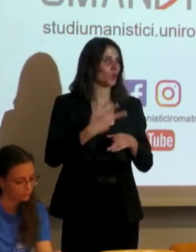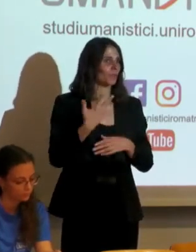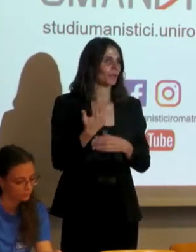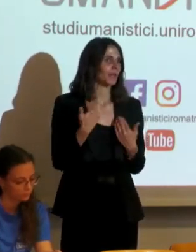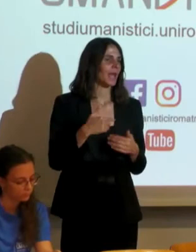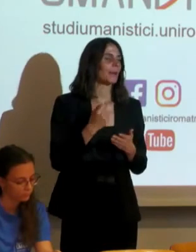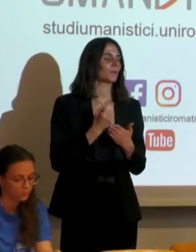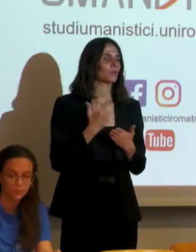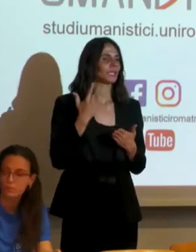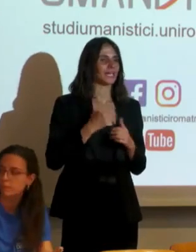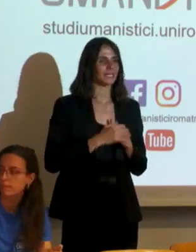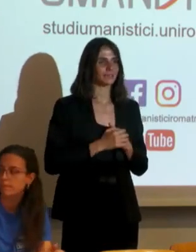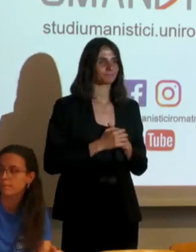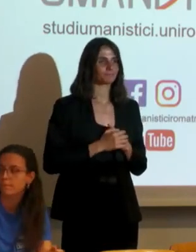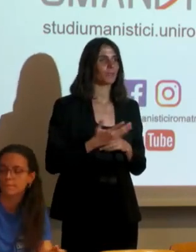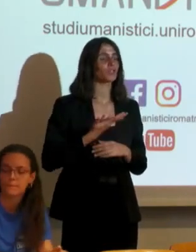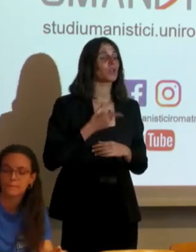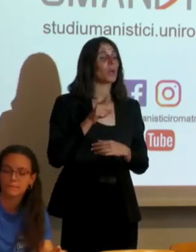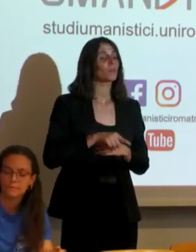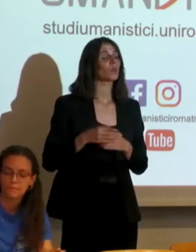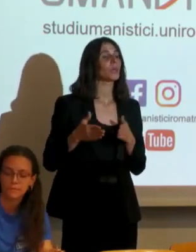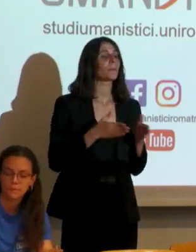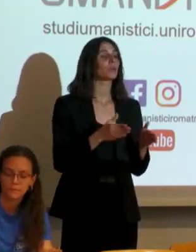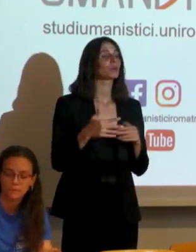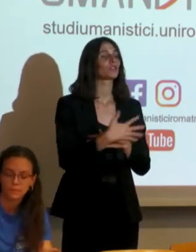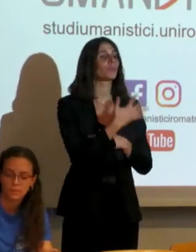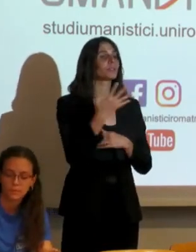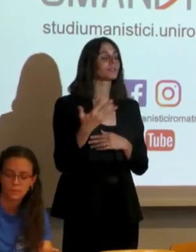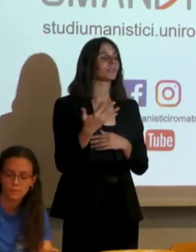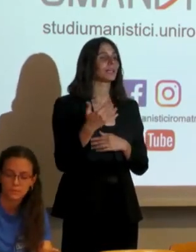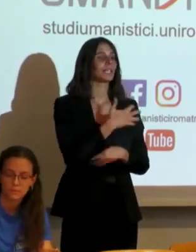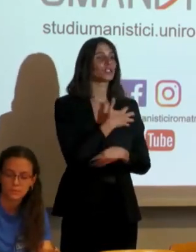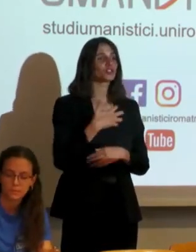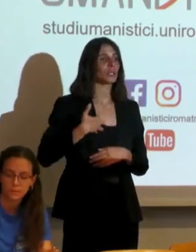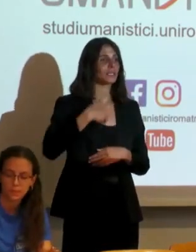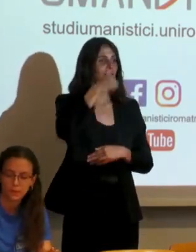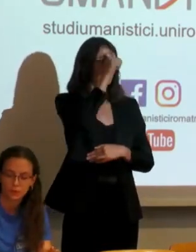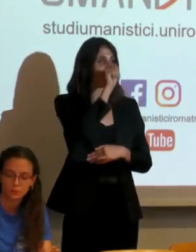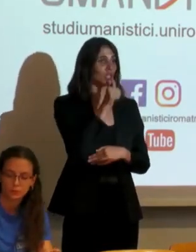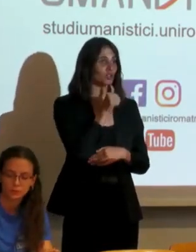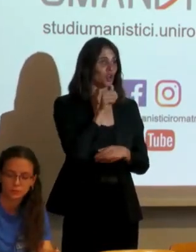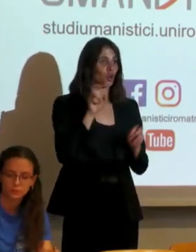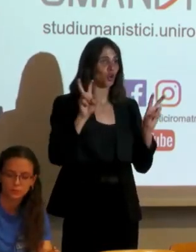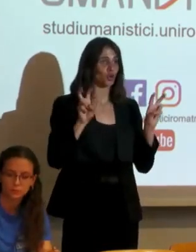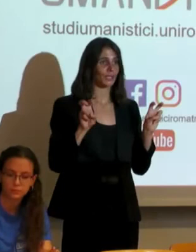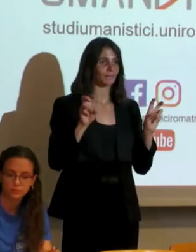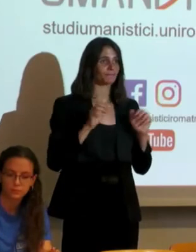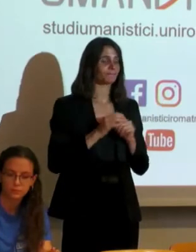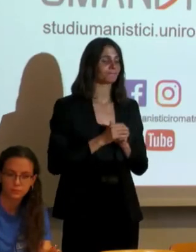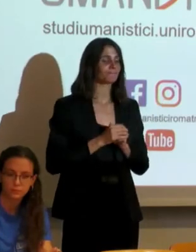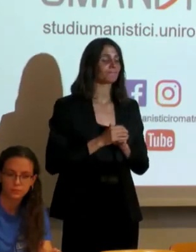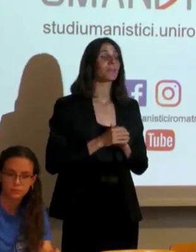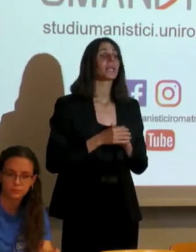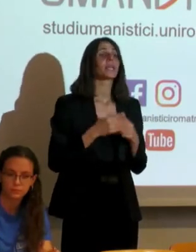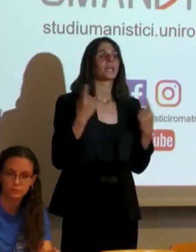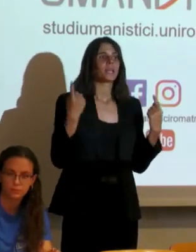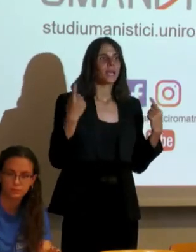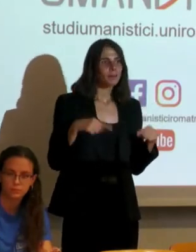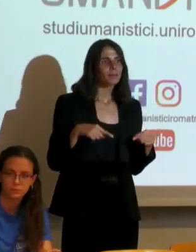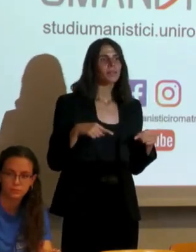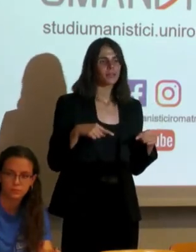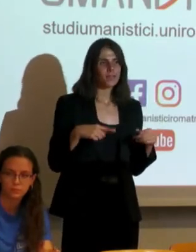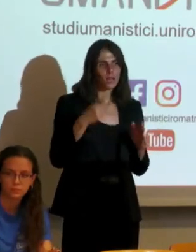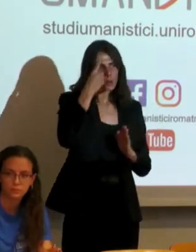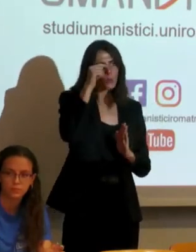Abbiamo anche un percorso magistrale in scienze delle religioni che, come vi dicevo, è un asset essenziale, no,